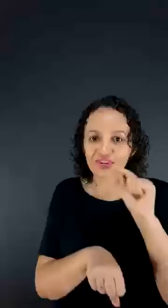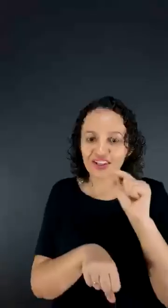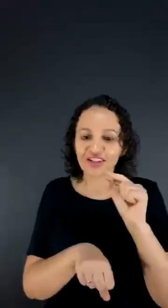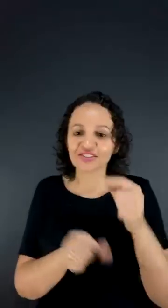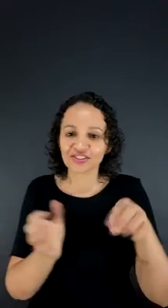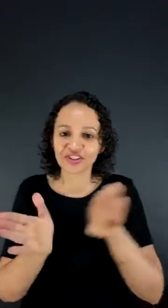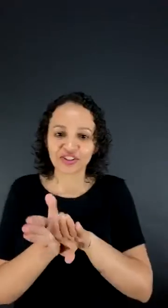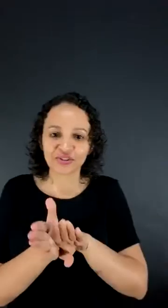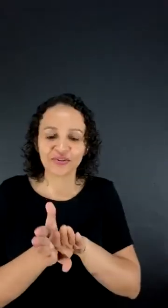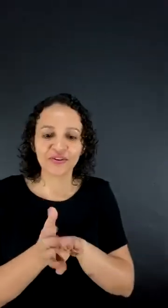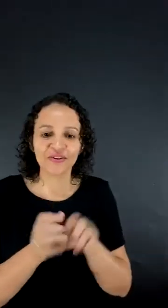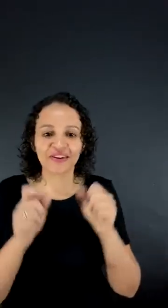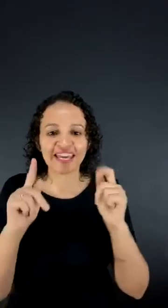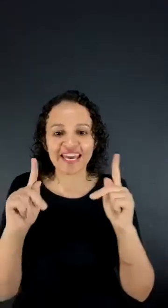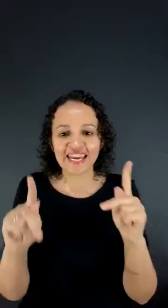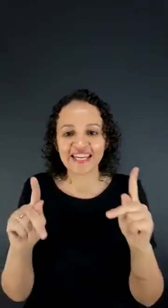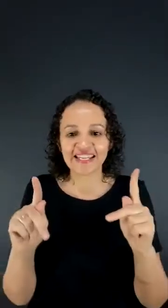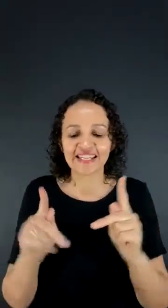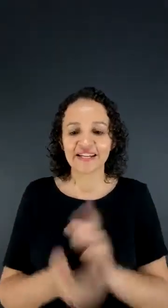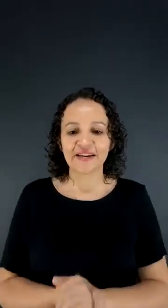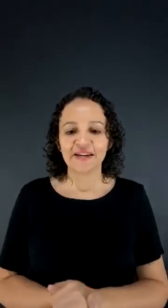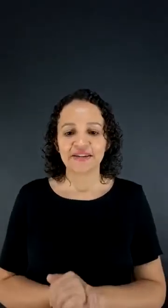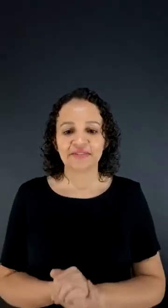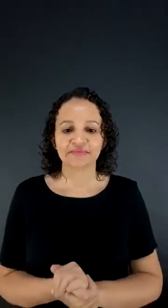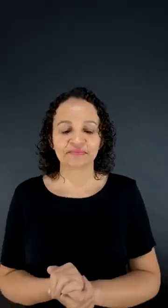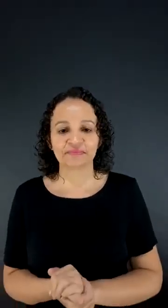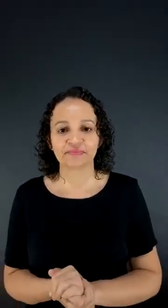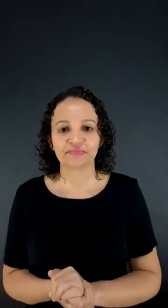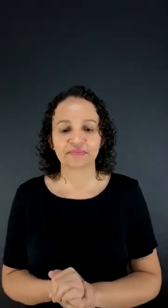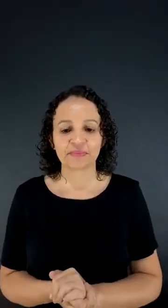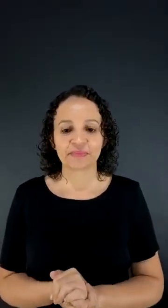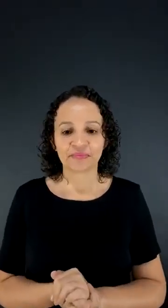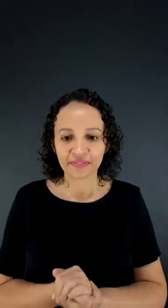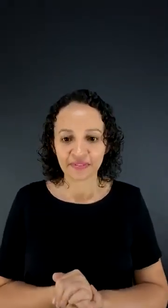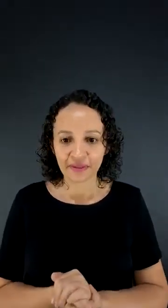Um pouquinho, já chegou, ok?